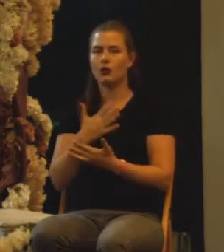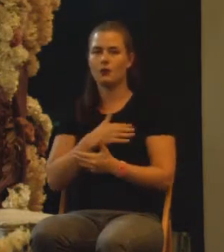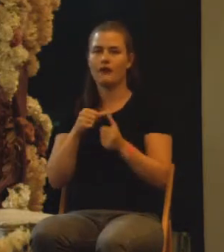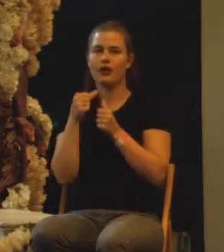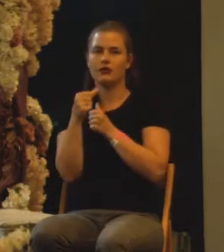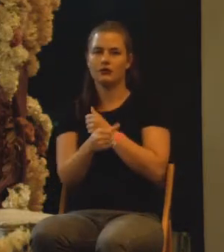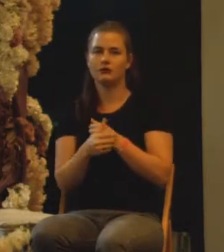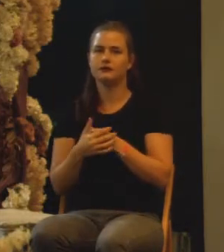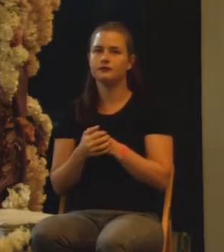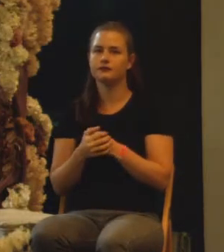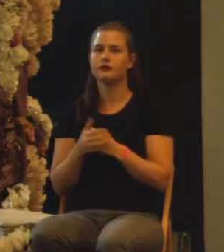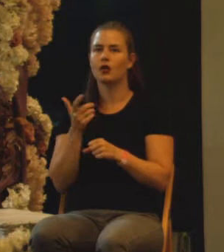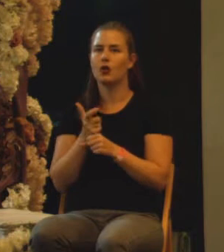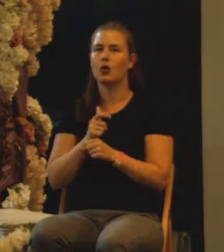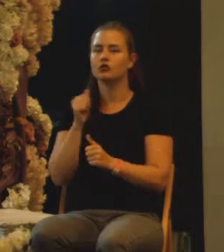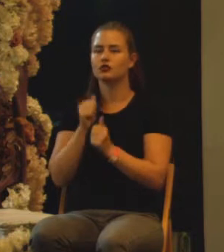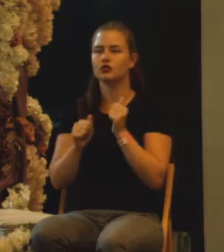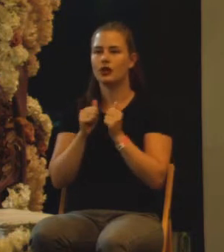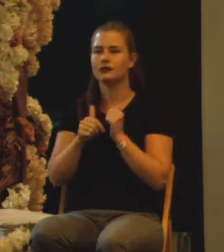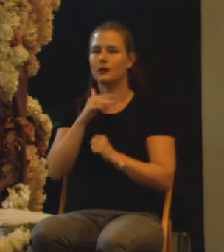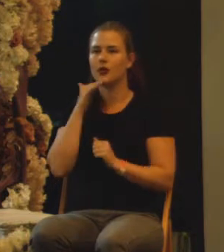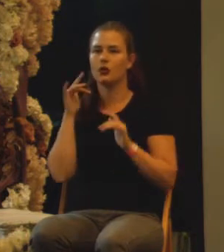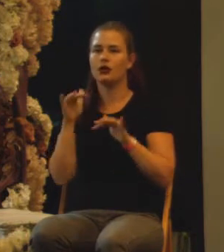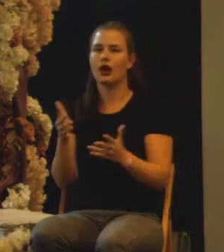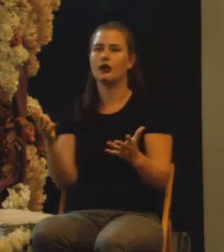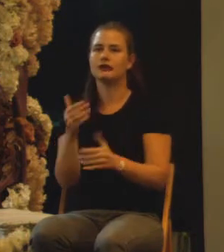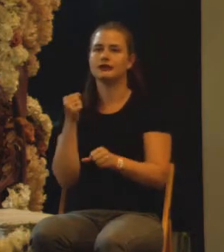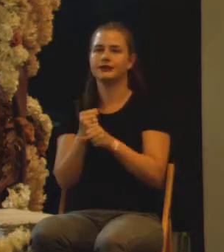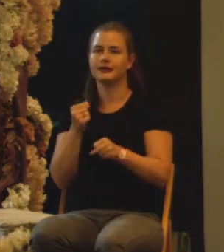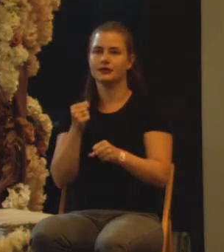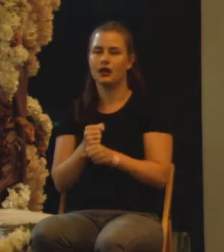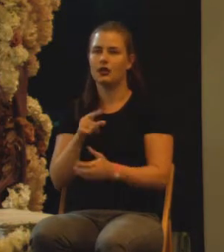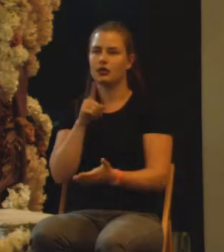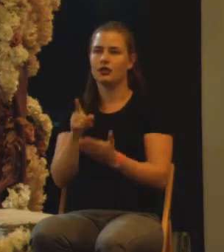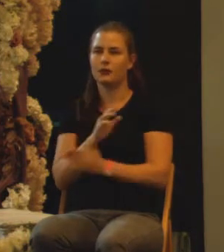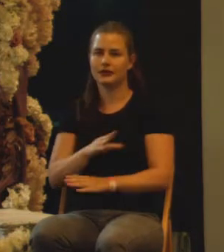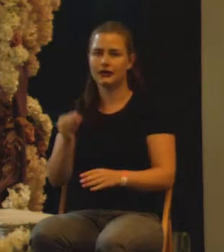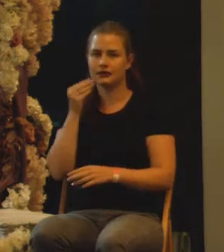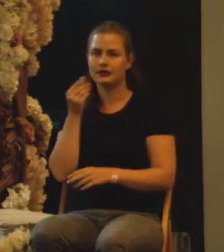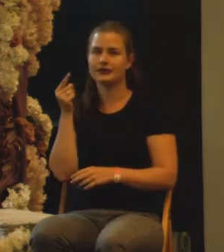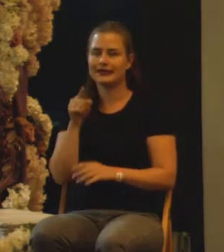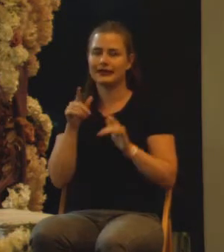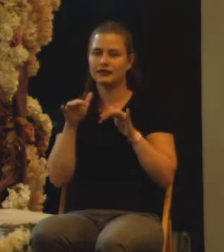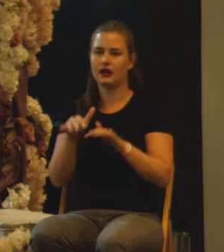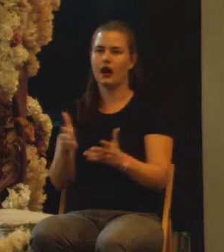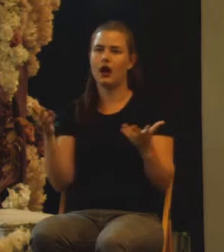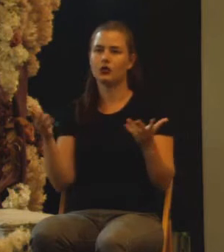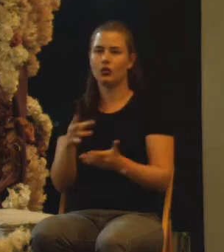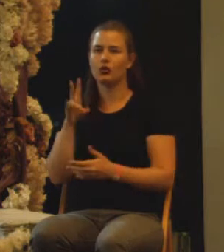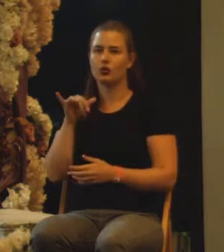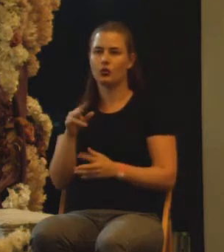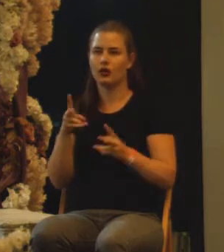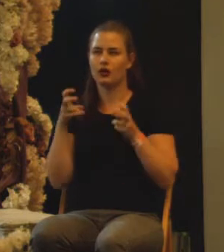отдельно. И очень часто многие вещи, которые мы делаем, даже не обязательно это еда, но это те вещи, которые, ну, как бы это